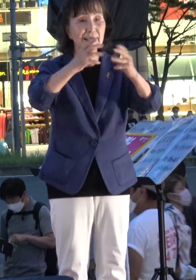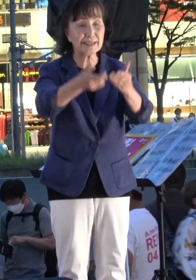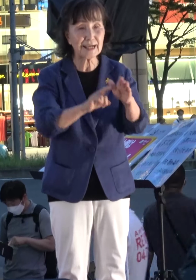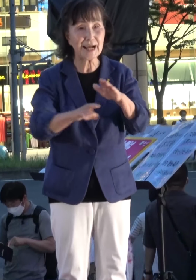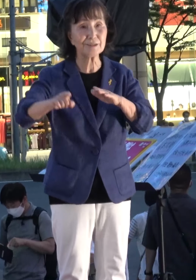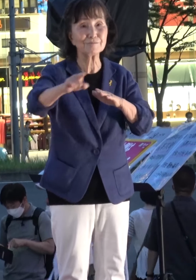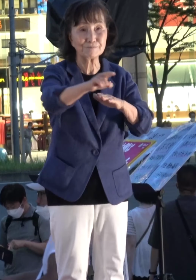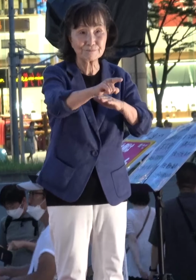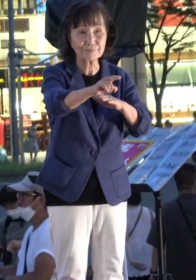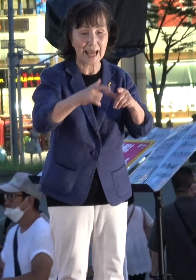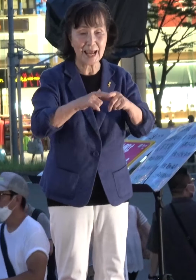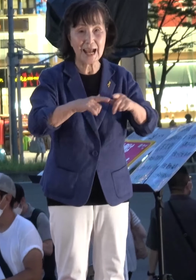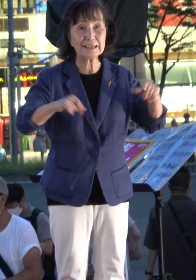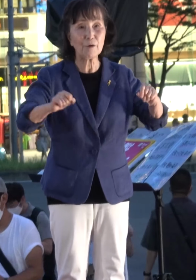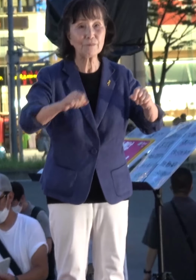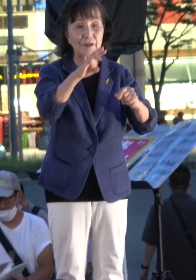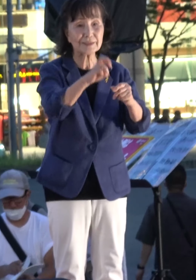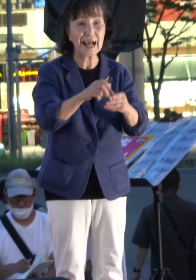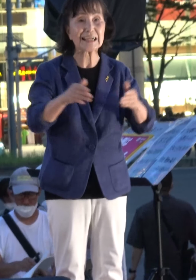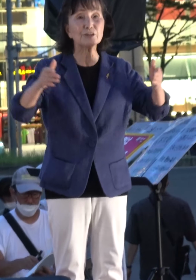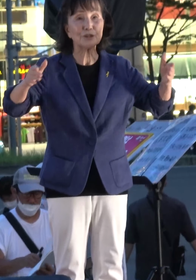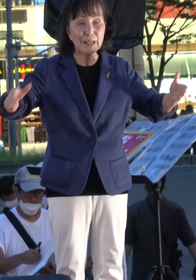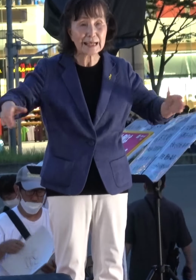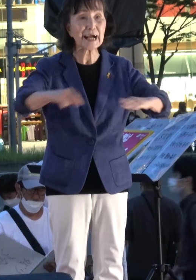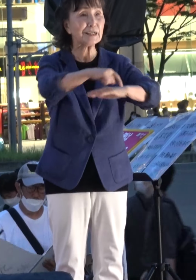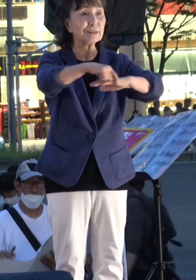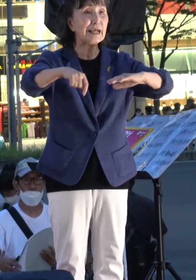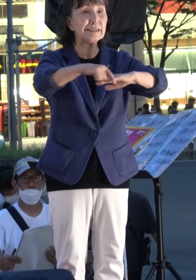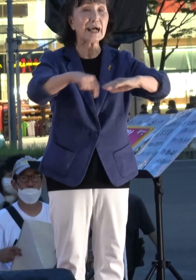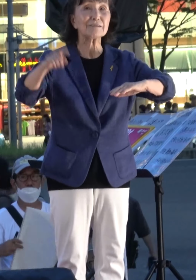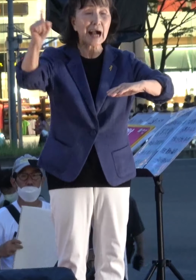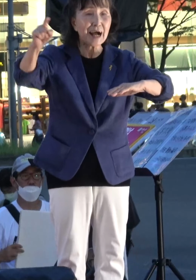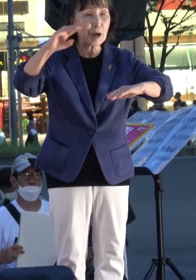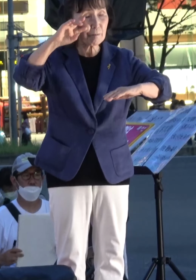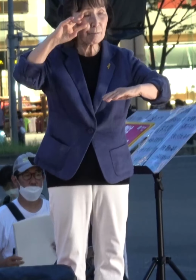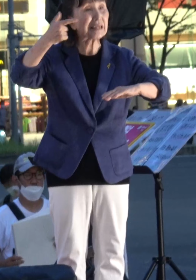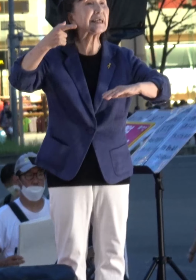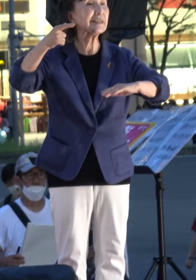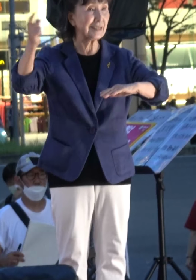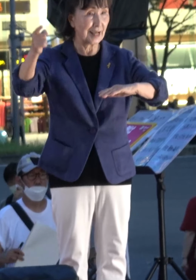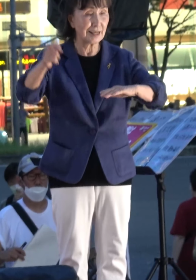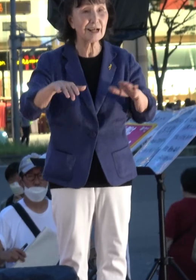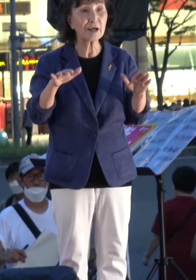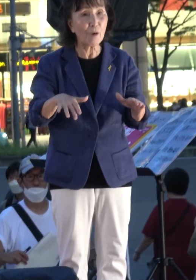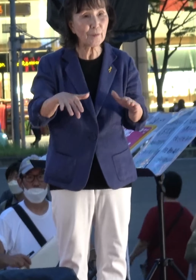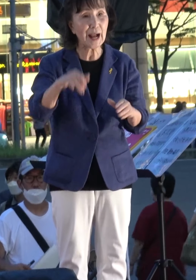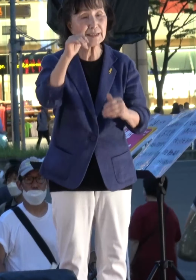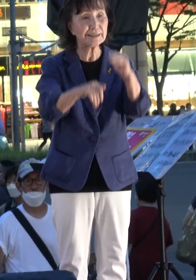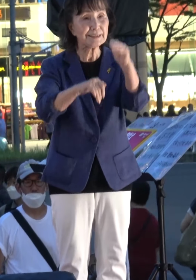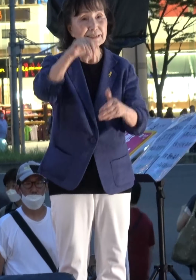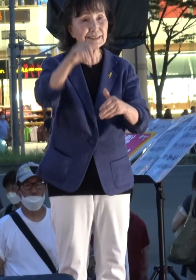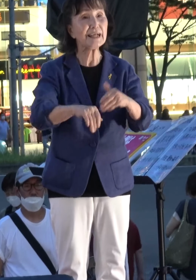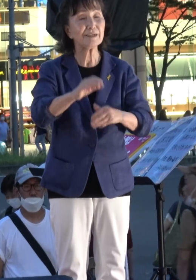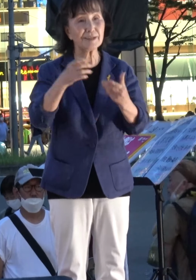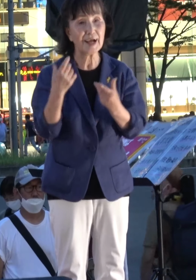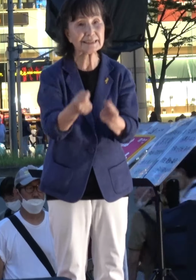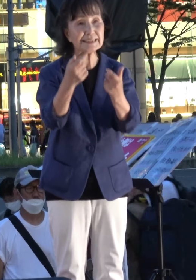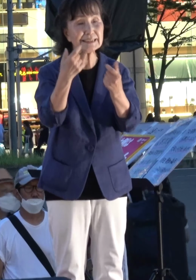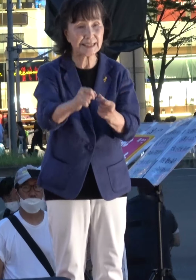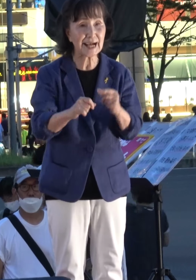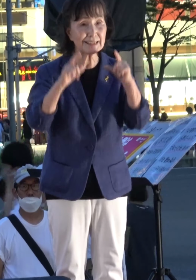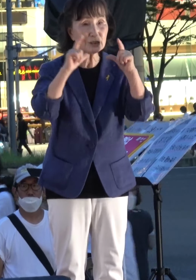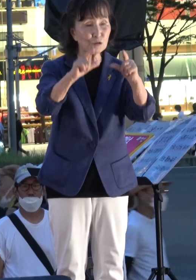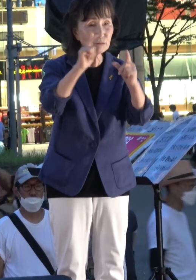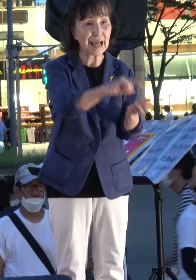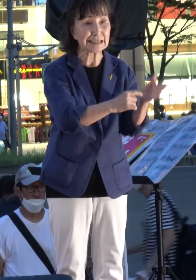。日本の30年の政策こそが間違っていた。そのことを今回の参議院選挙でしっかりと訴えていき